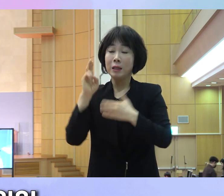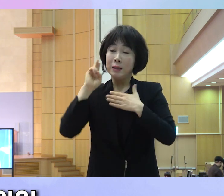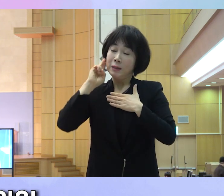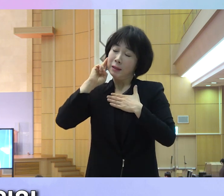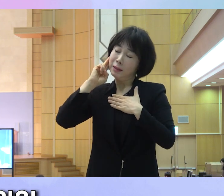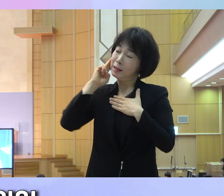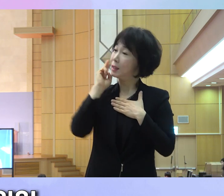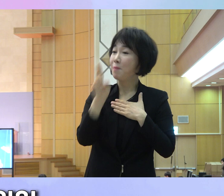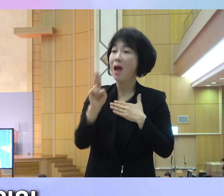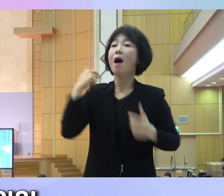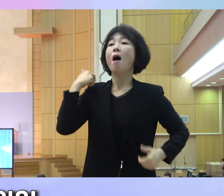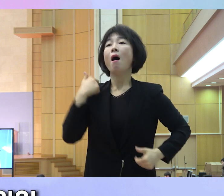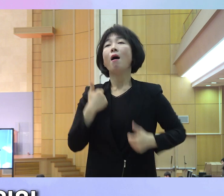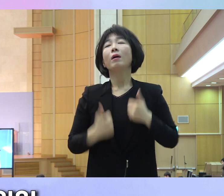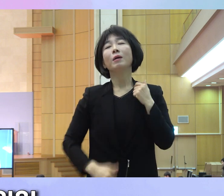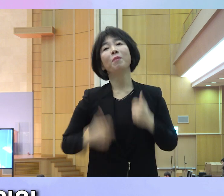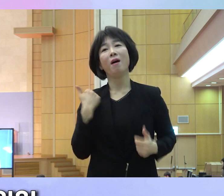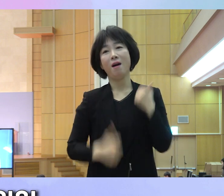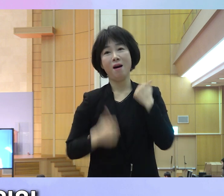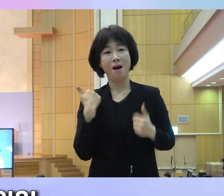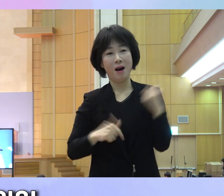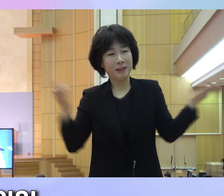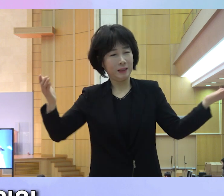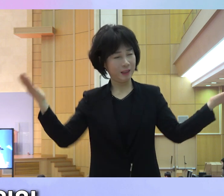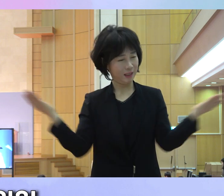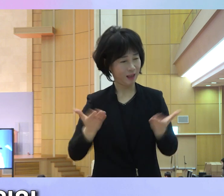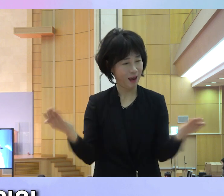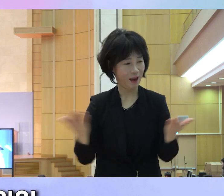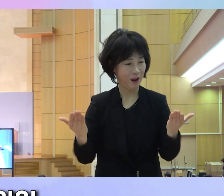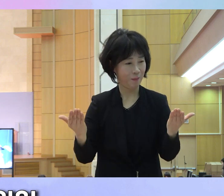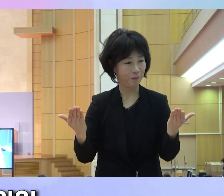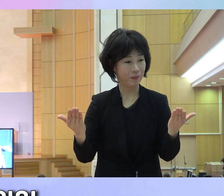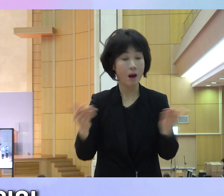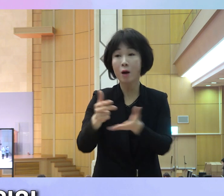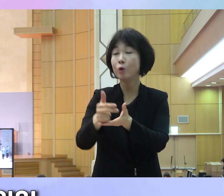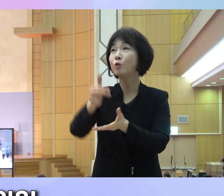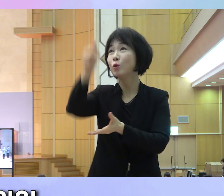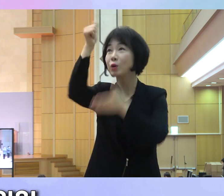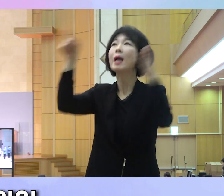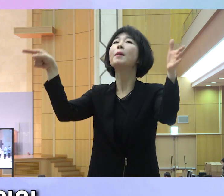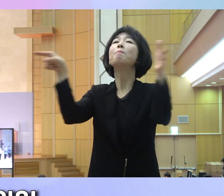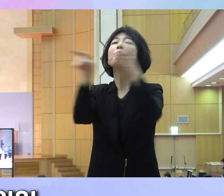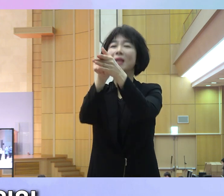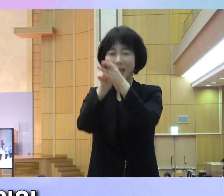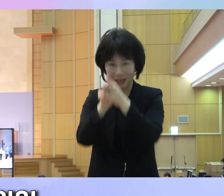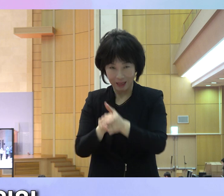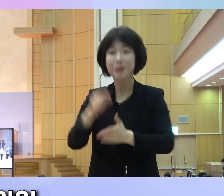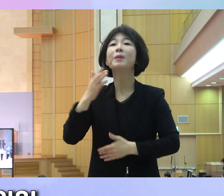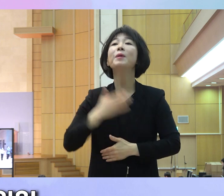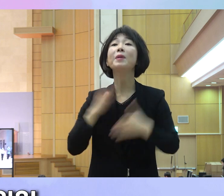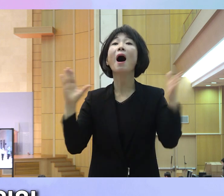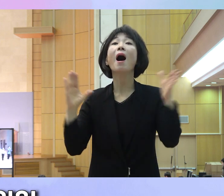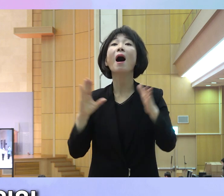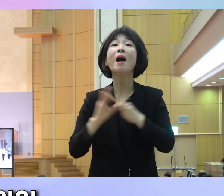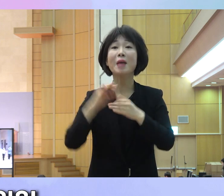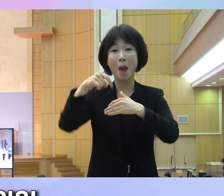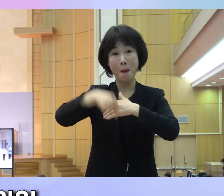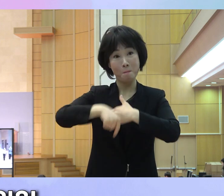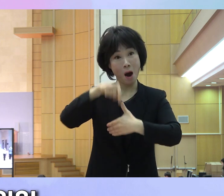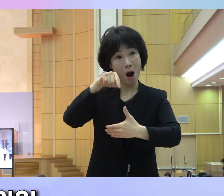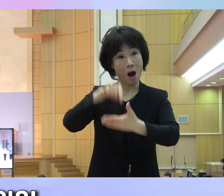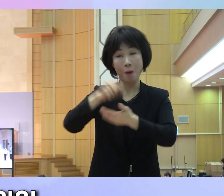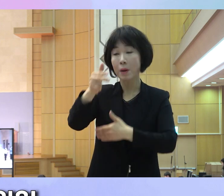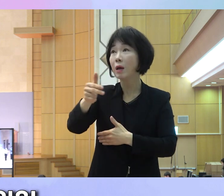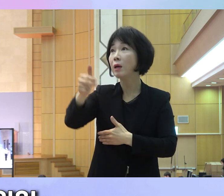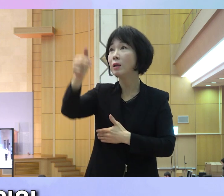의지함이 심히 기쁜 일일세. 주를 믿는